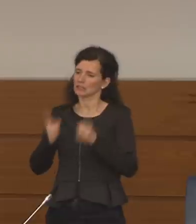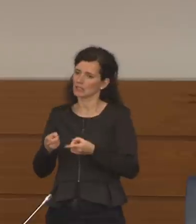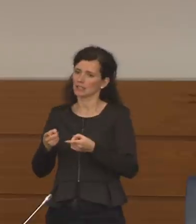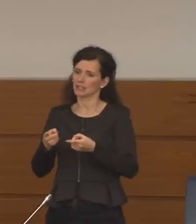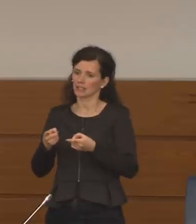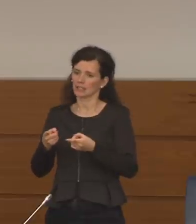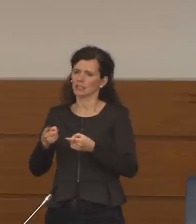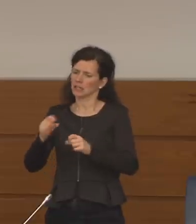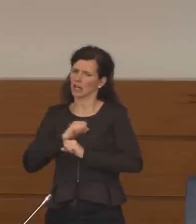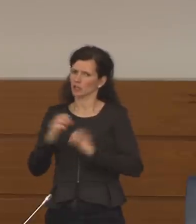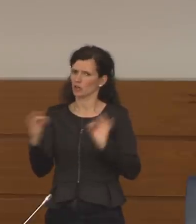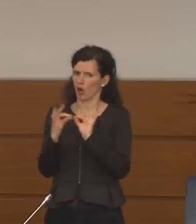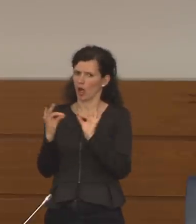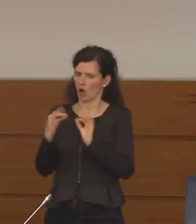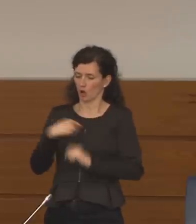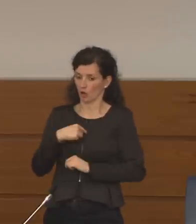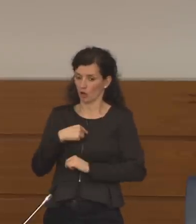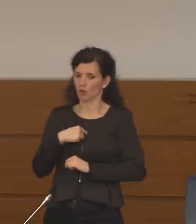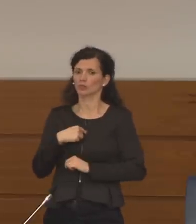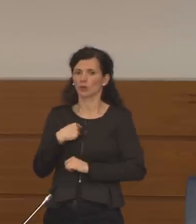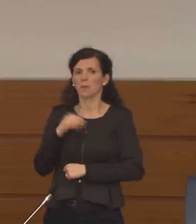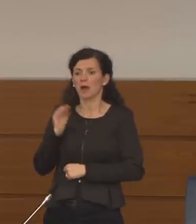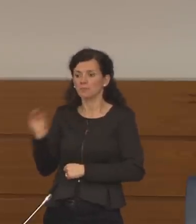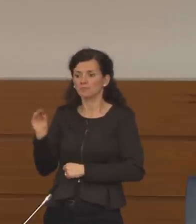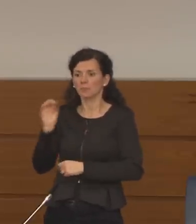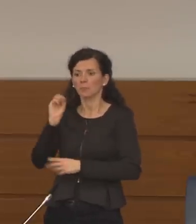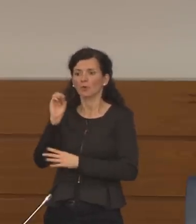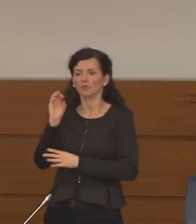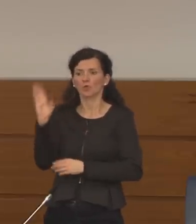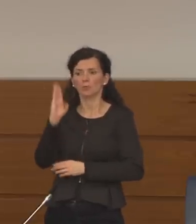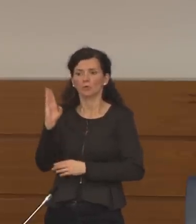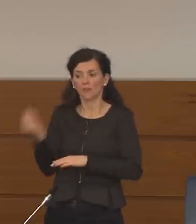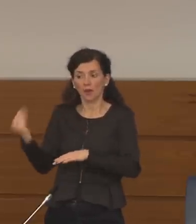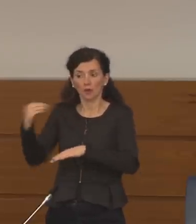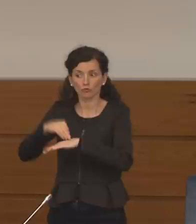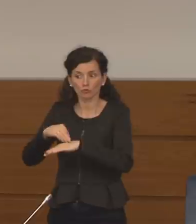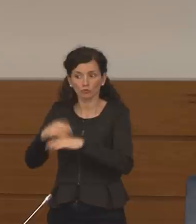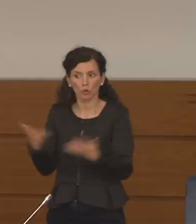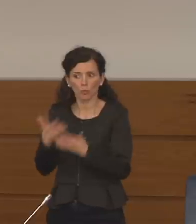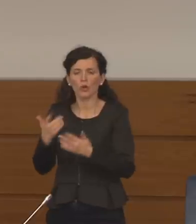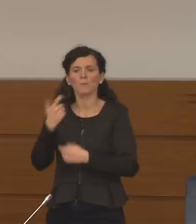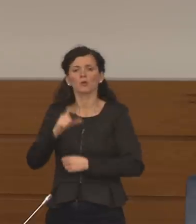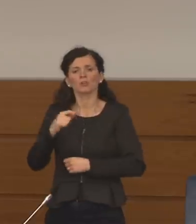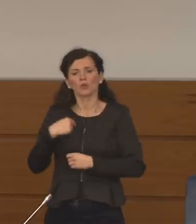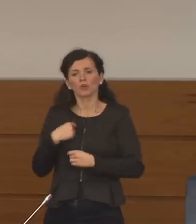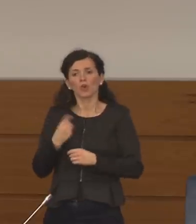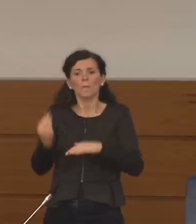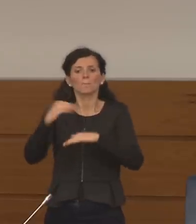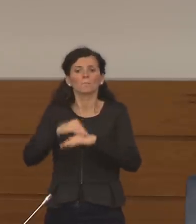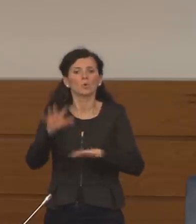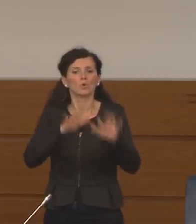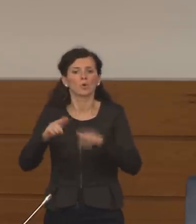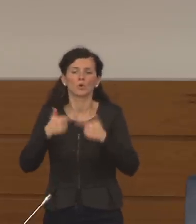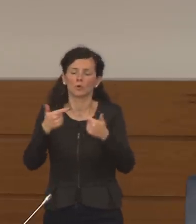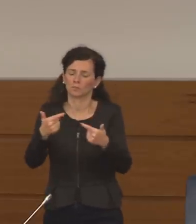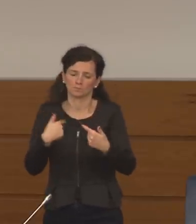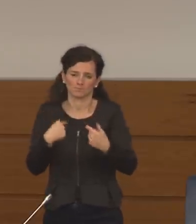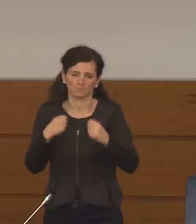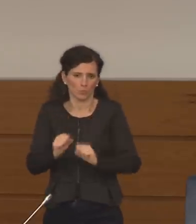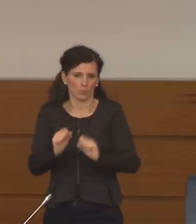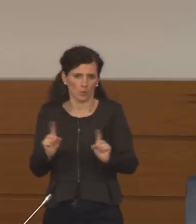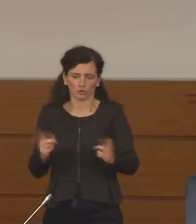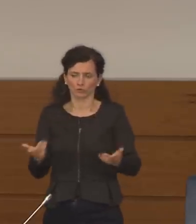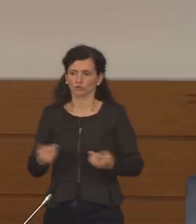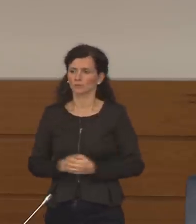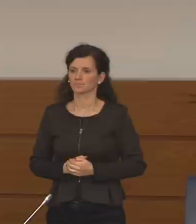affermazione chiederei al professor brusaferro si può aggiungere qualcosa perché io più in là di questo non mi spingo